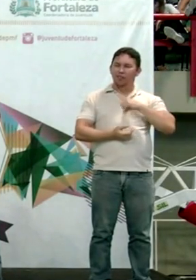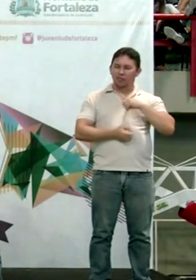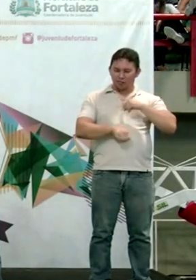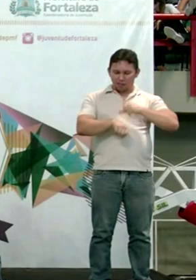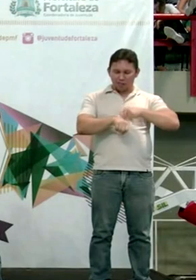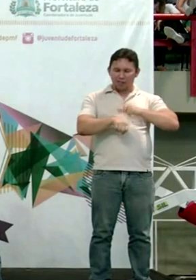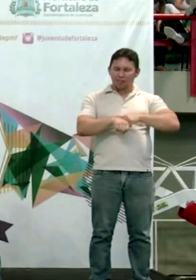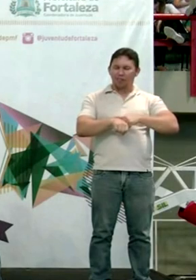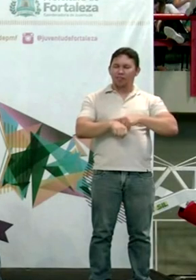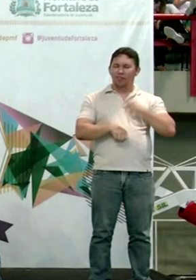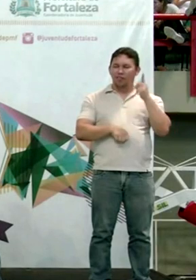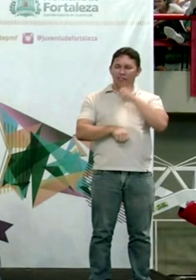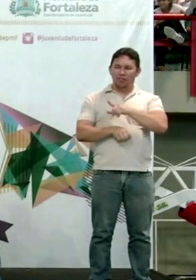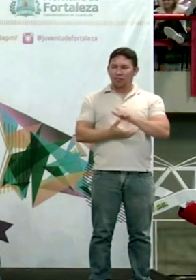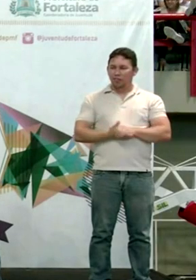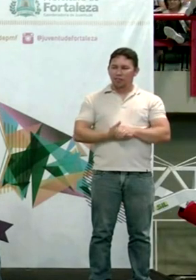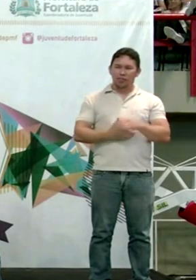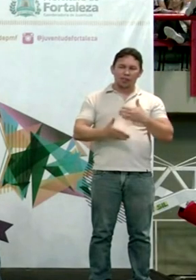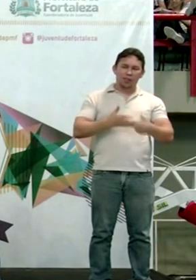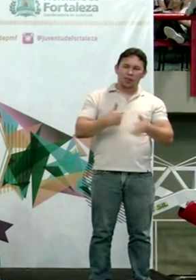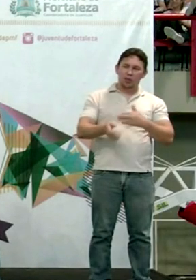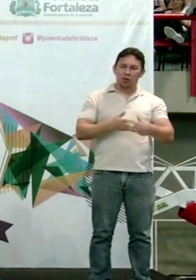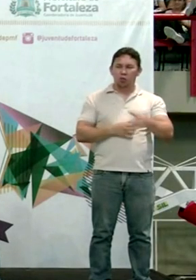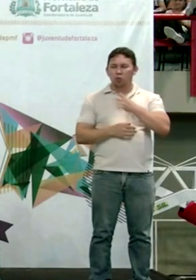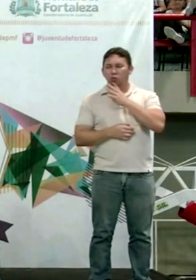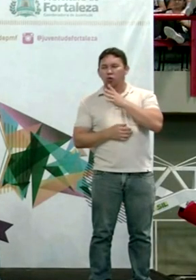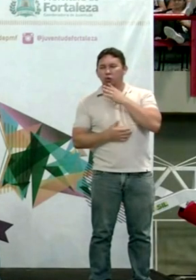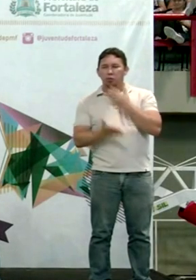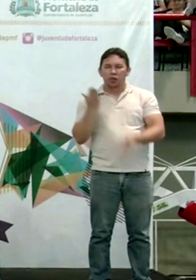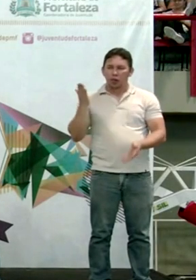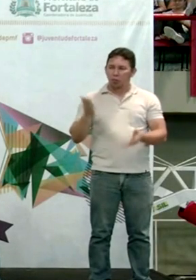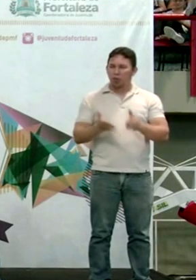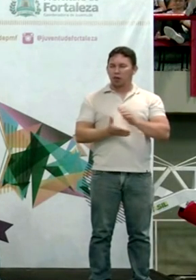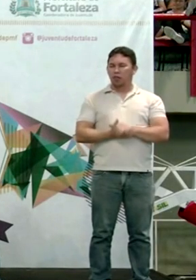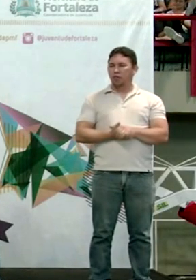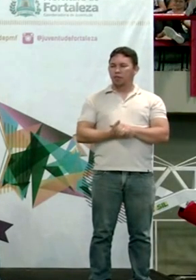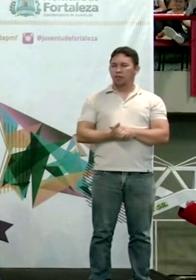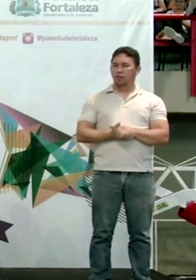momentos dentro dos seus olhos. Nenhum conhecimento ele é falho.